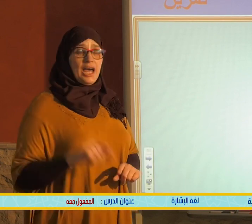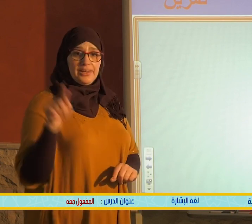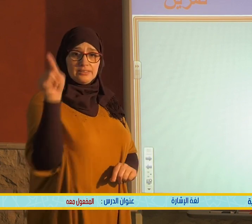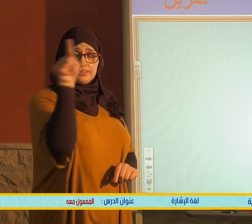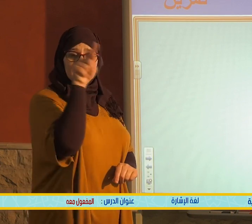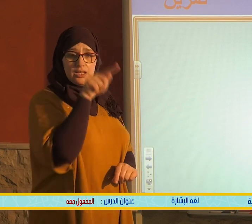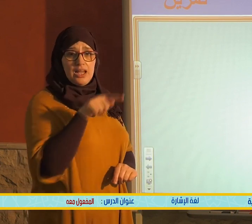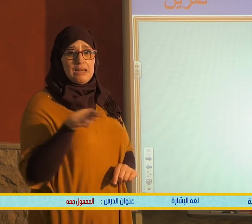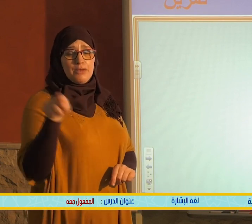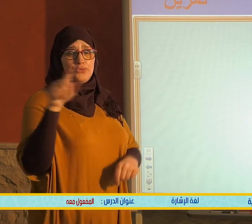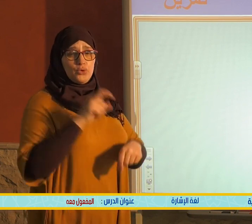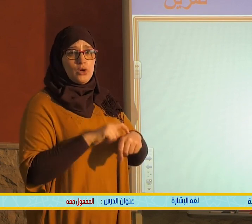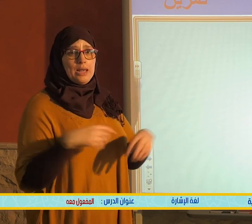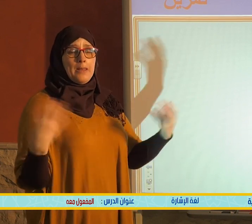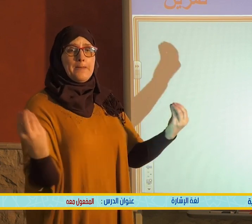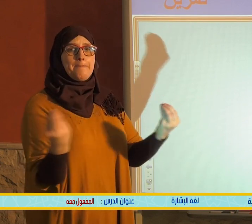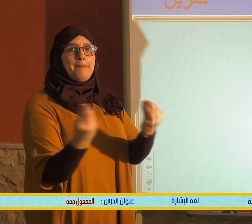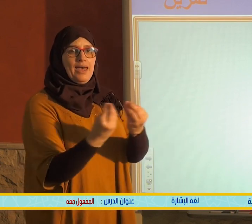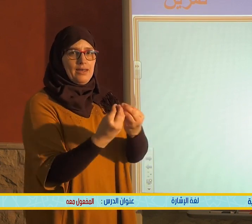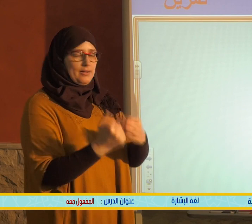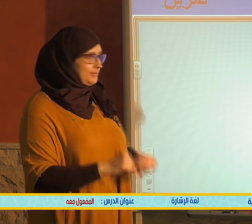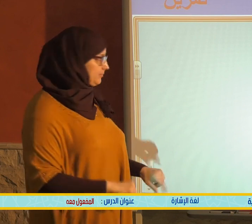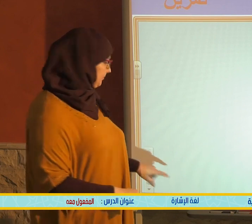أحط المفعول معه.